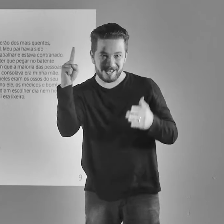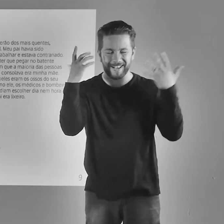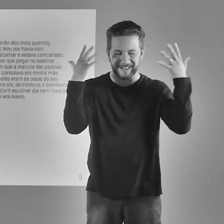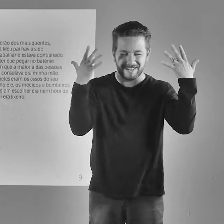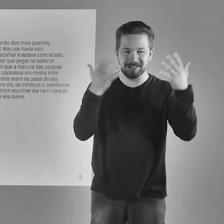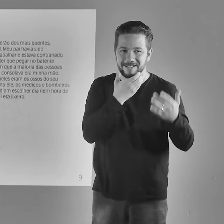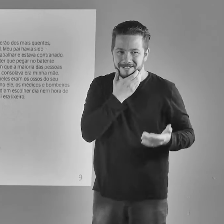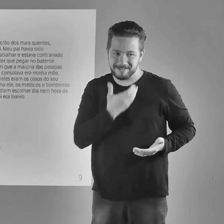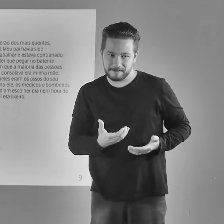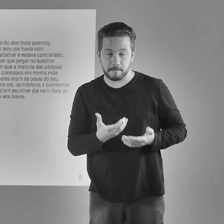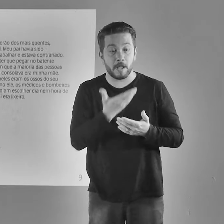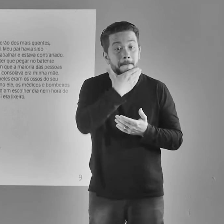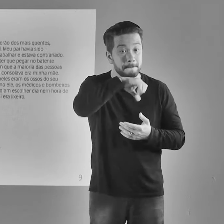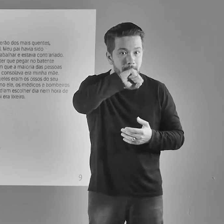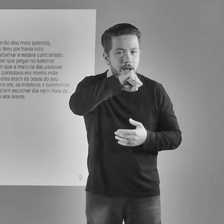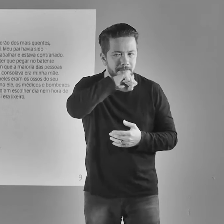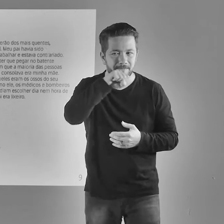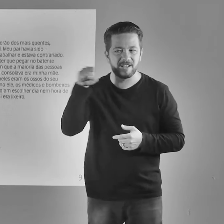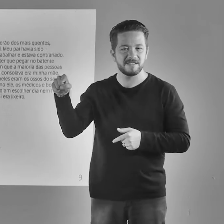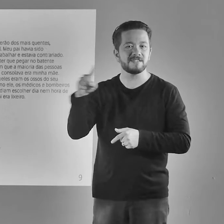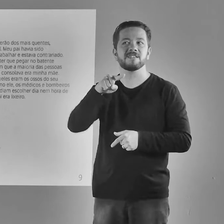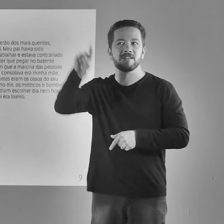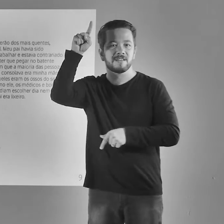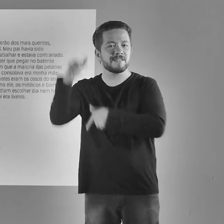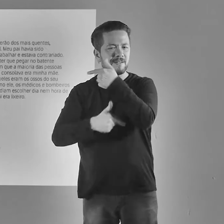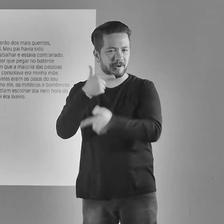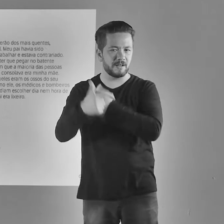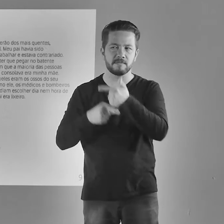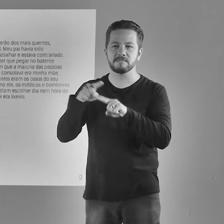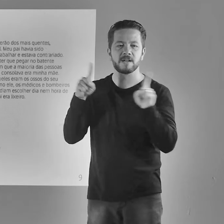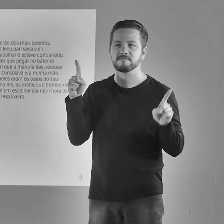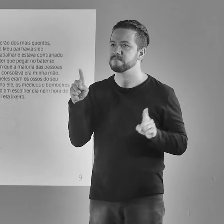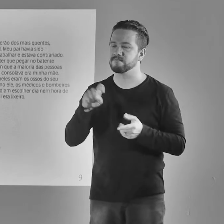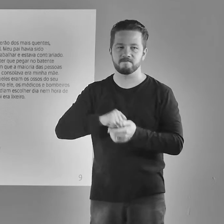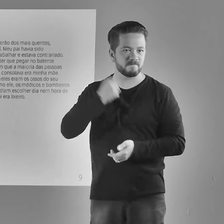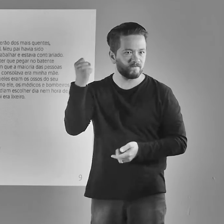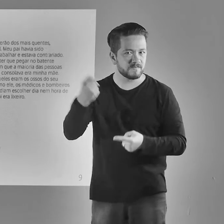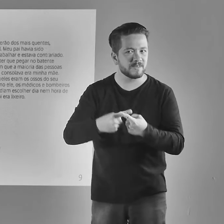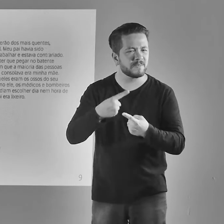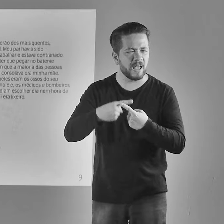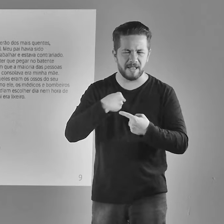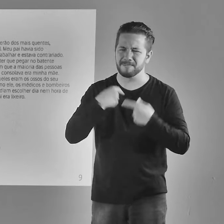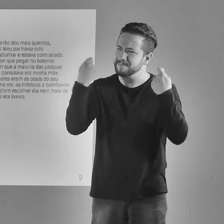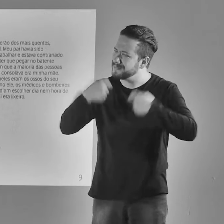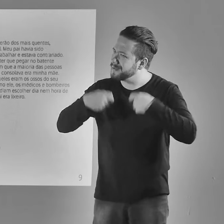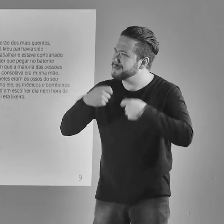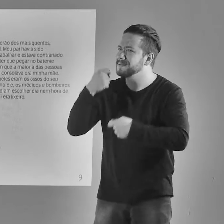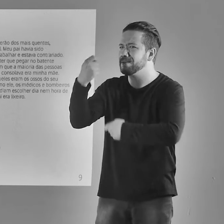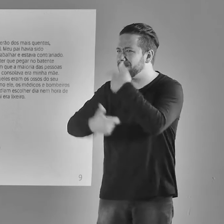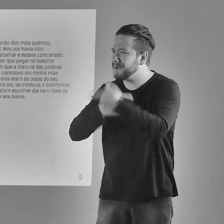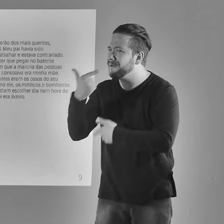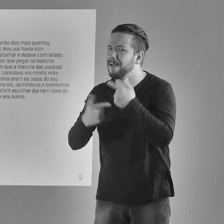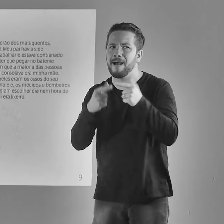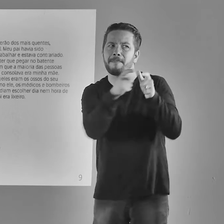havia sido escalado para trabalhar e estava contrariado. Achava horrível ter que pegar no batente nesses dias